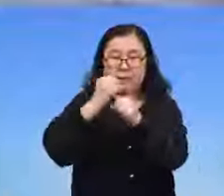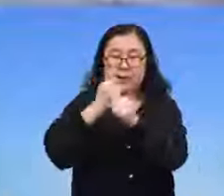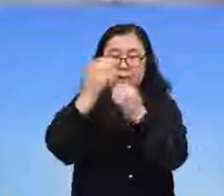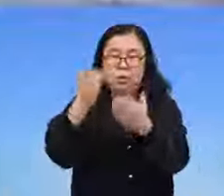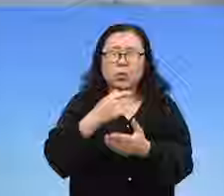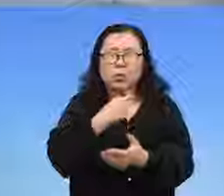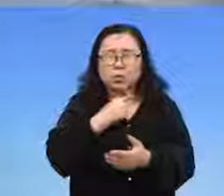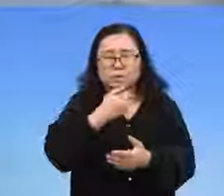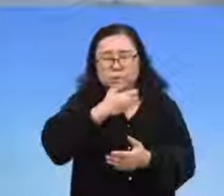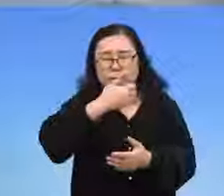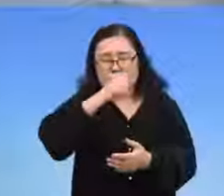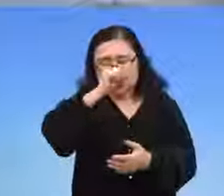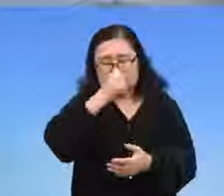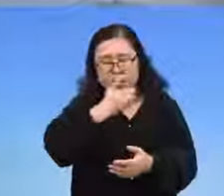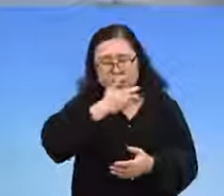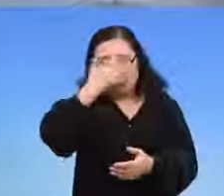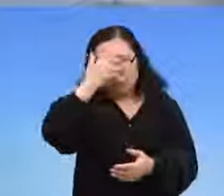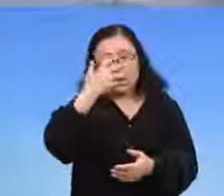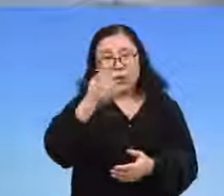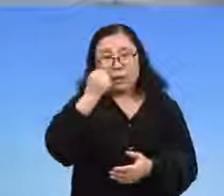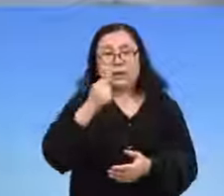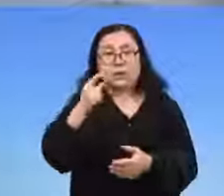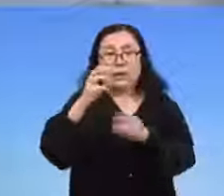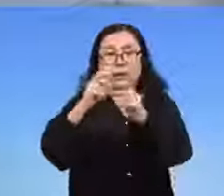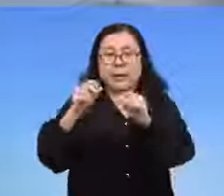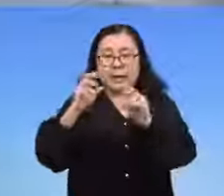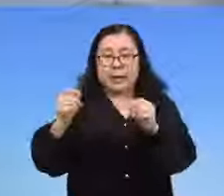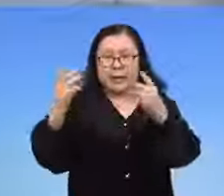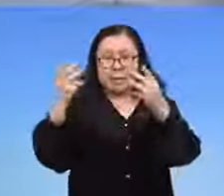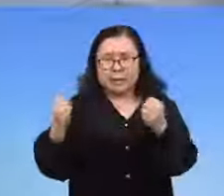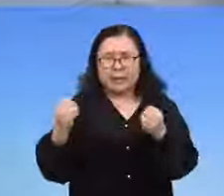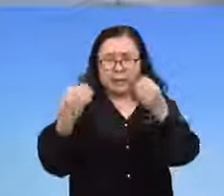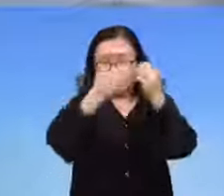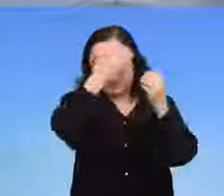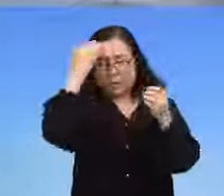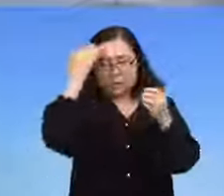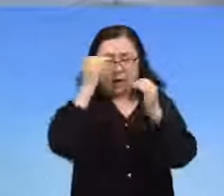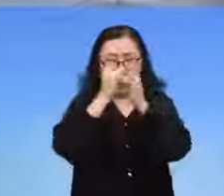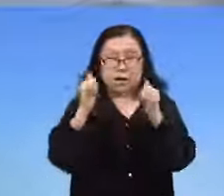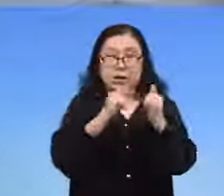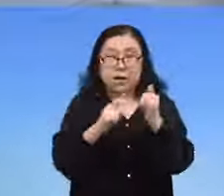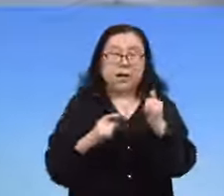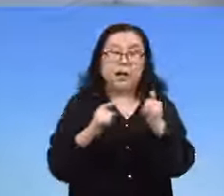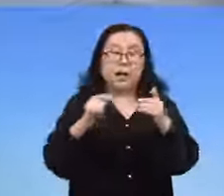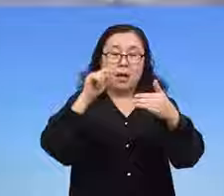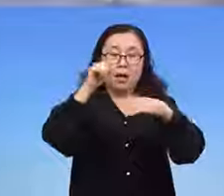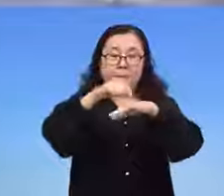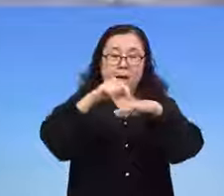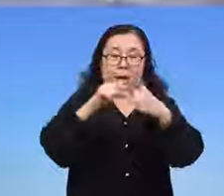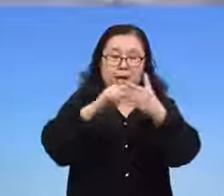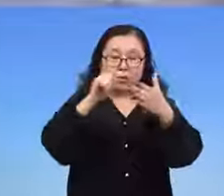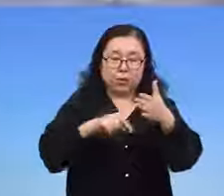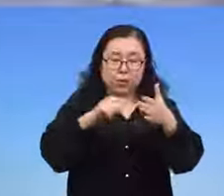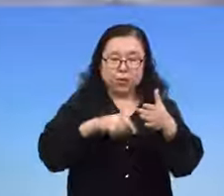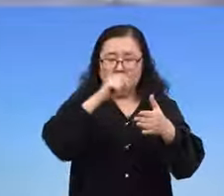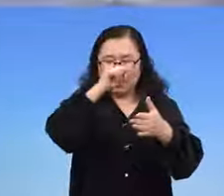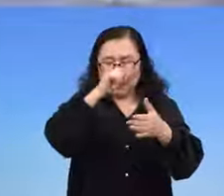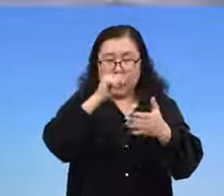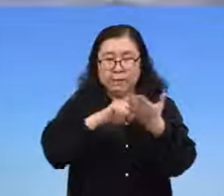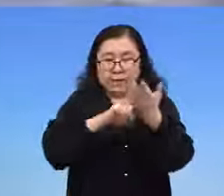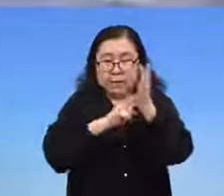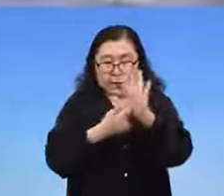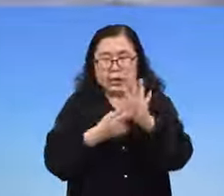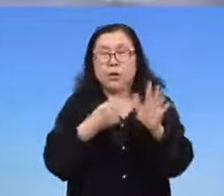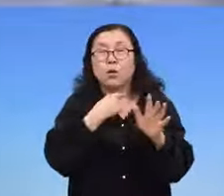선한 꿈을 가지고 하나님 이 땅의 수많은 청년들에게 그 내면에 이 선함이 일어나기를